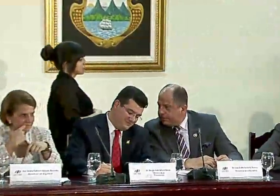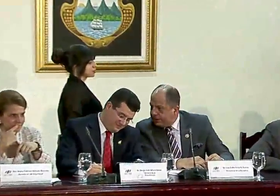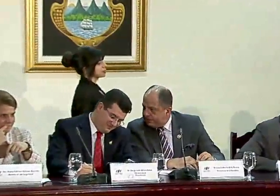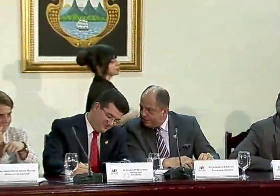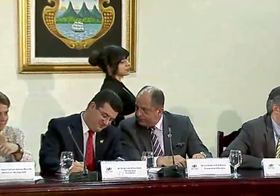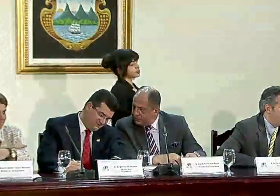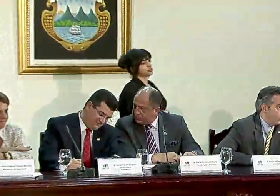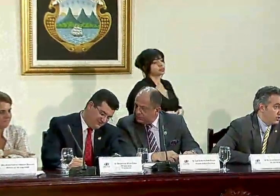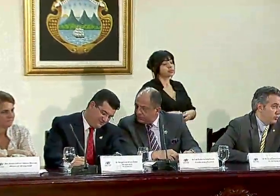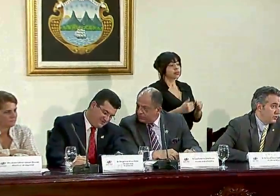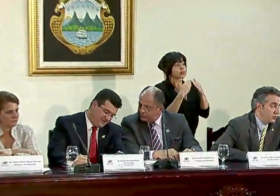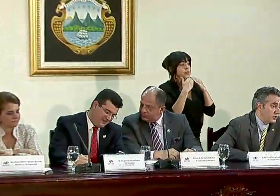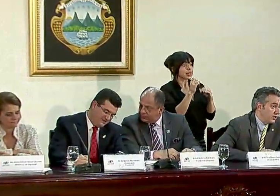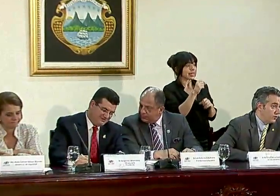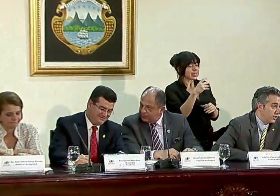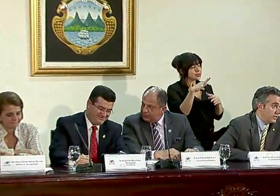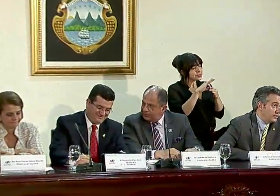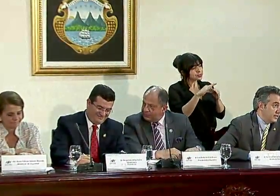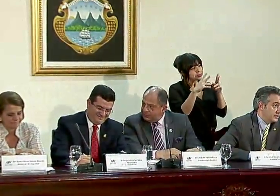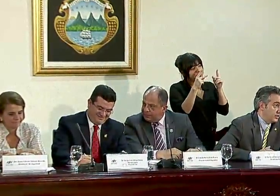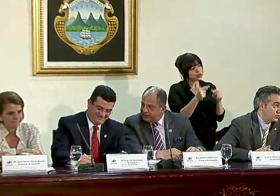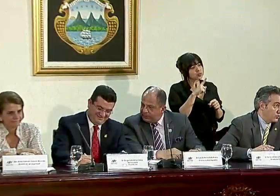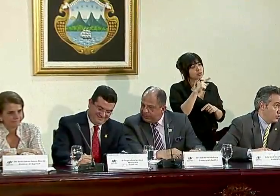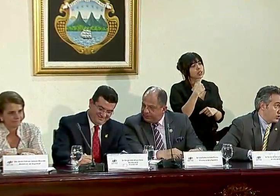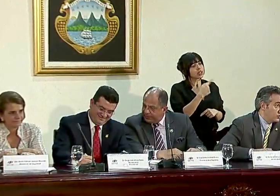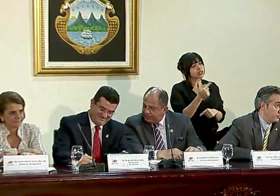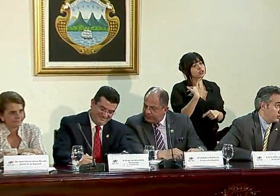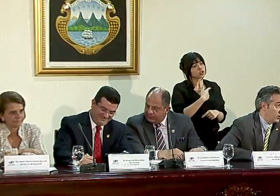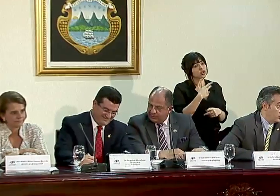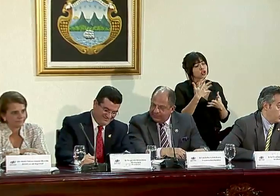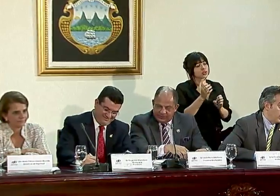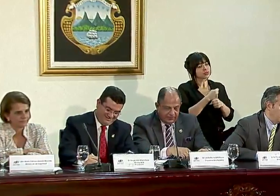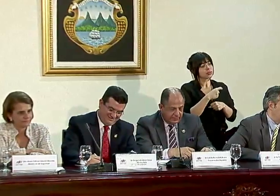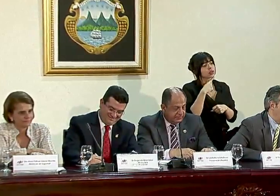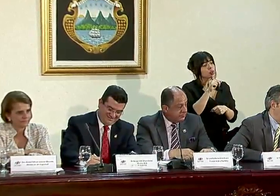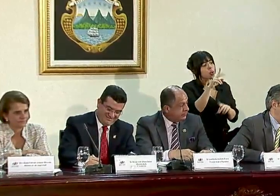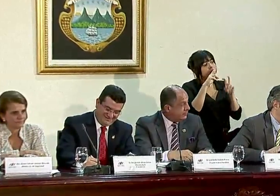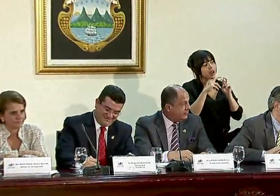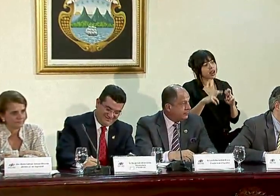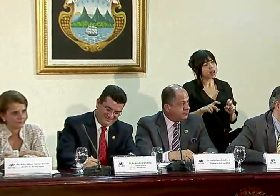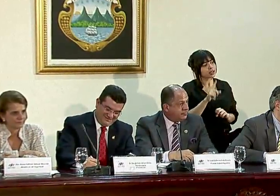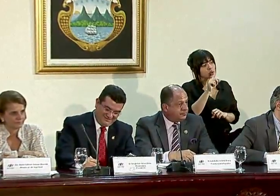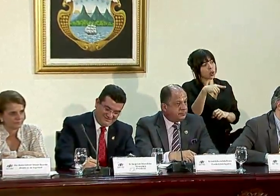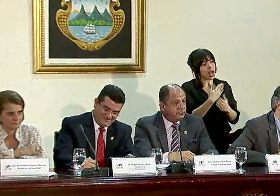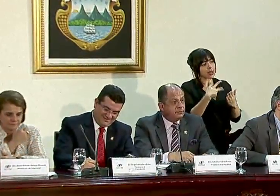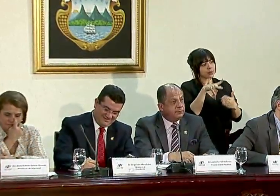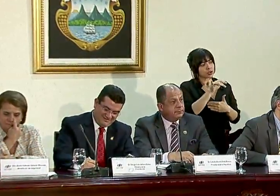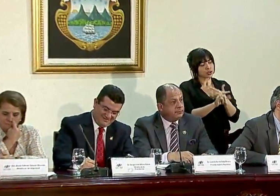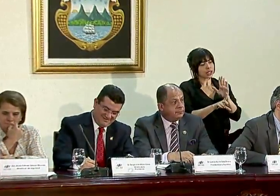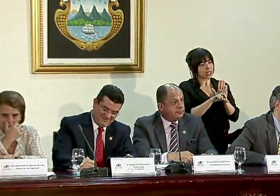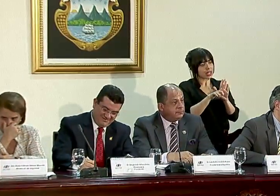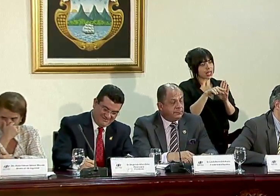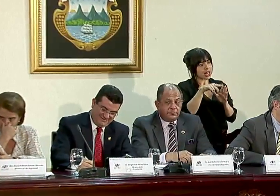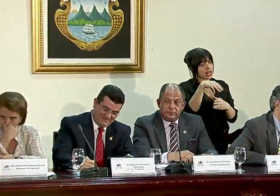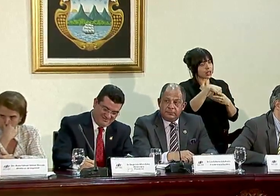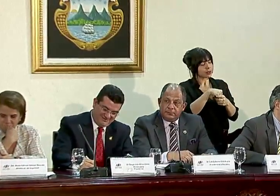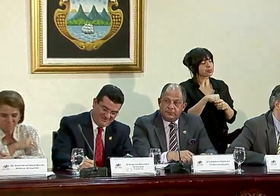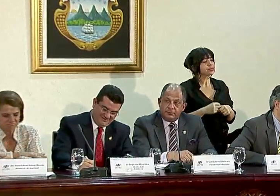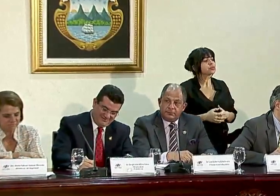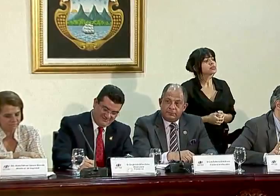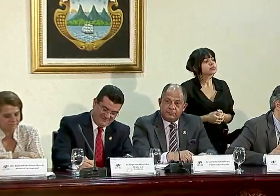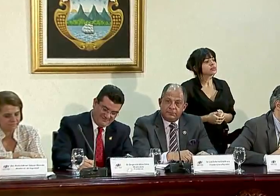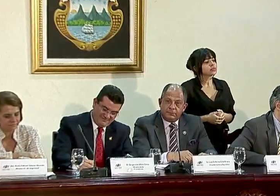Bueno, respecto al contenido presupuestario, lo que hay que decir es que nosotros lo que hemos efectuado es un análisis de un anteproyecto de ley que se está